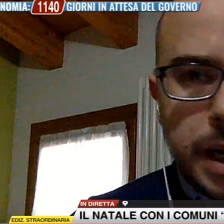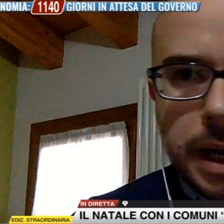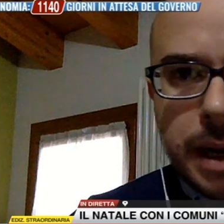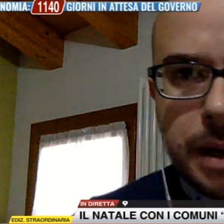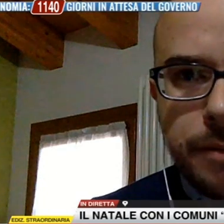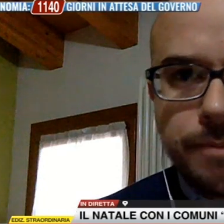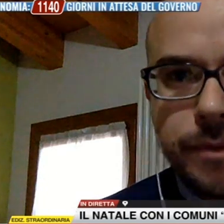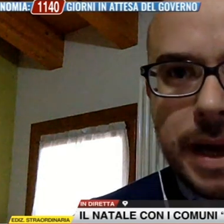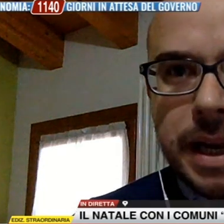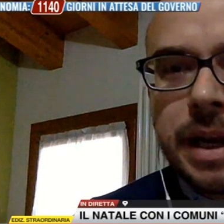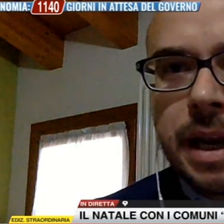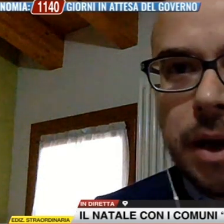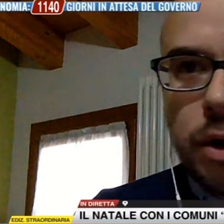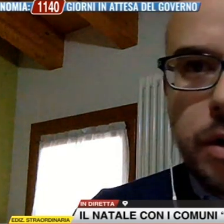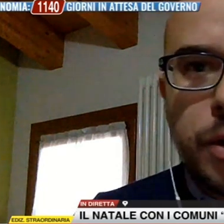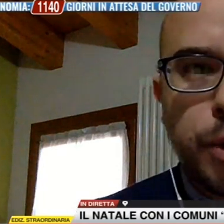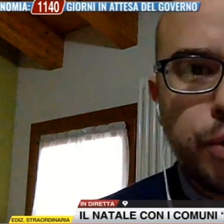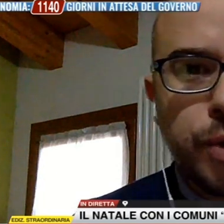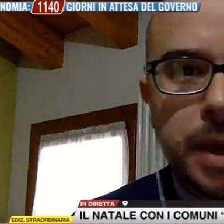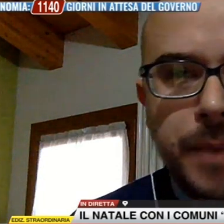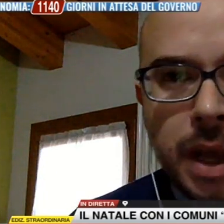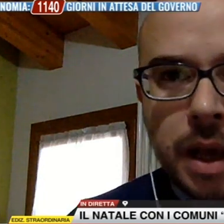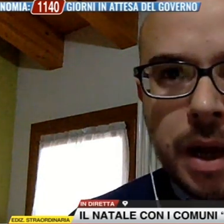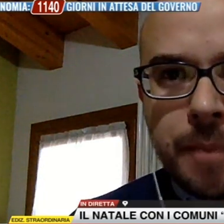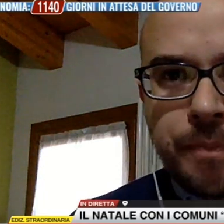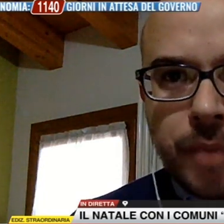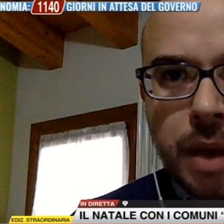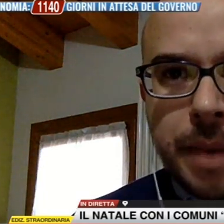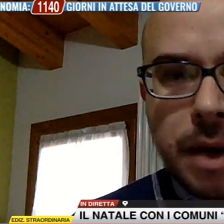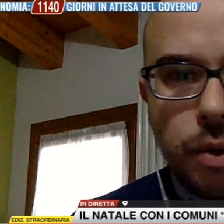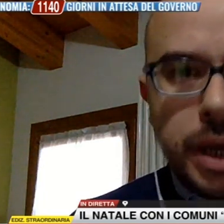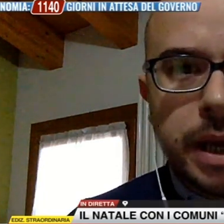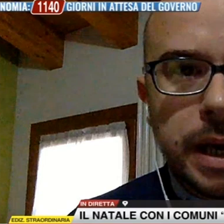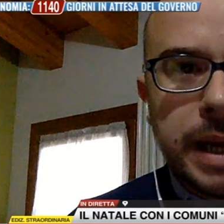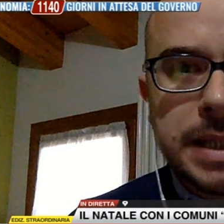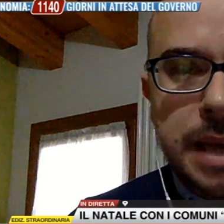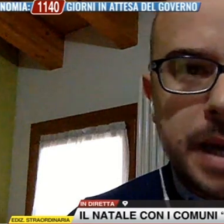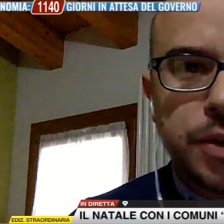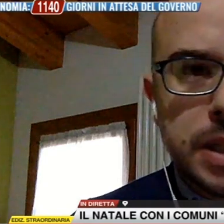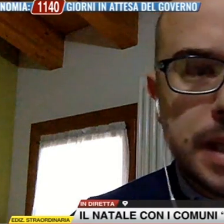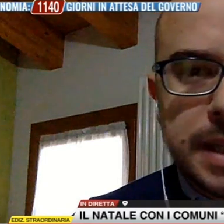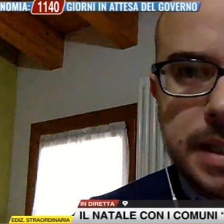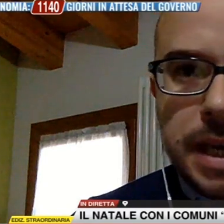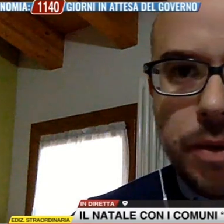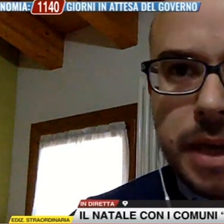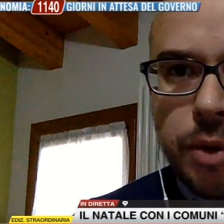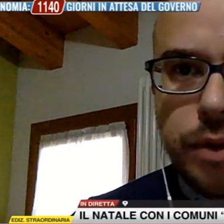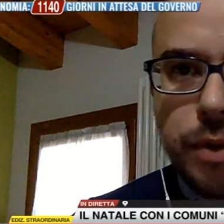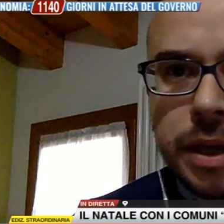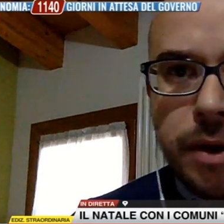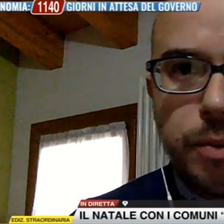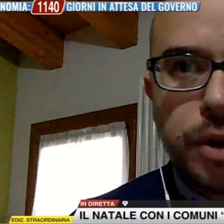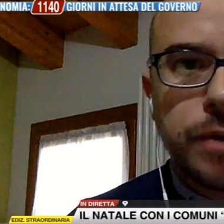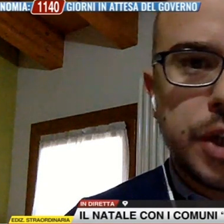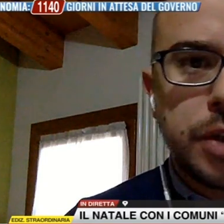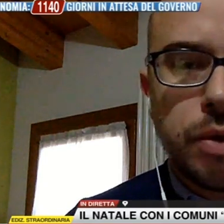per fare gli opportuni paragoni, il 6 maggio del 76 col terremoto in Friuli